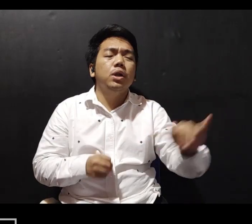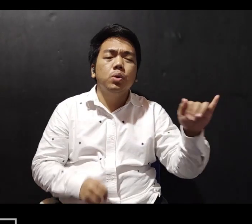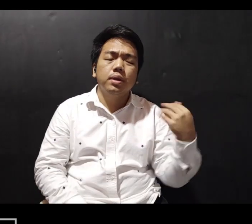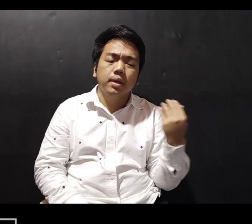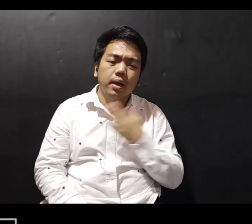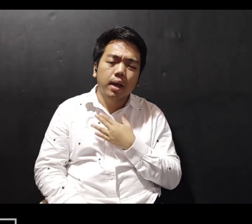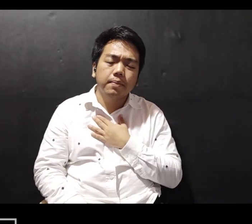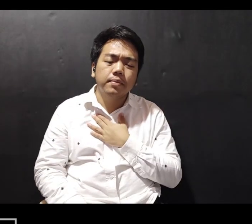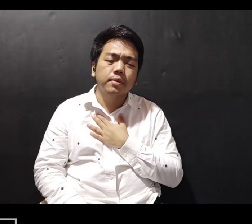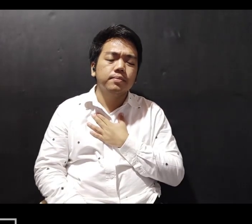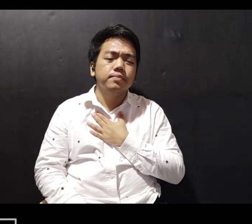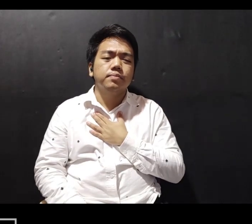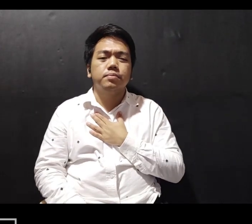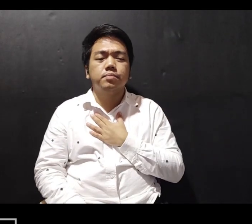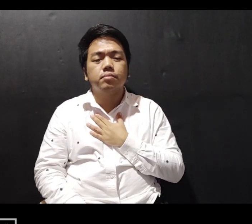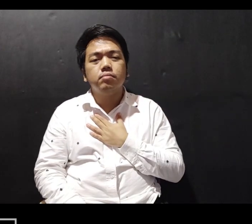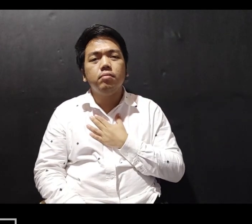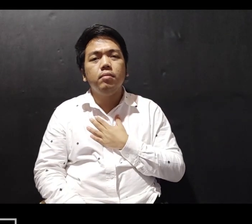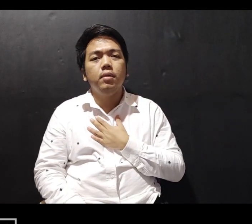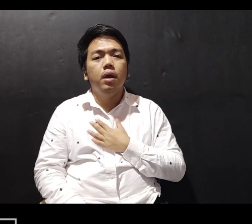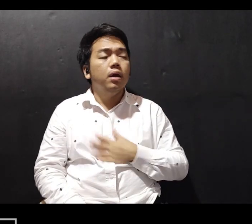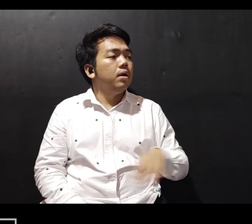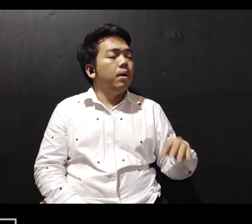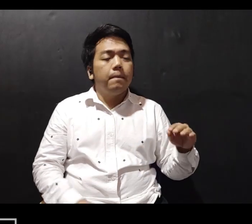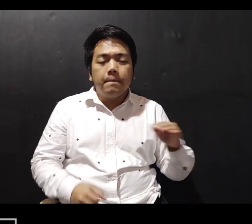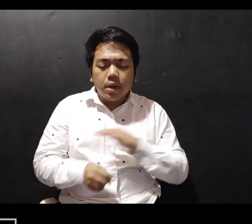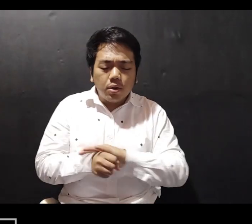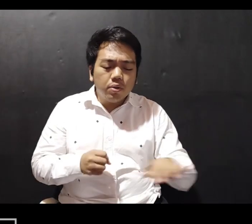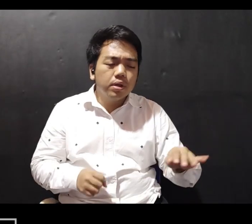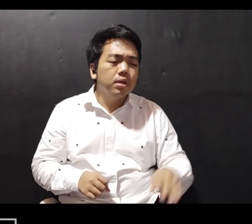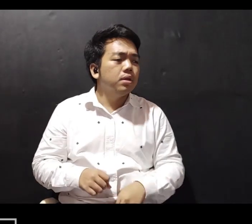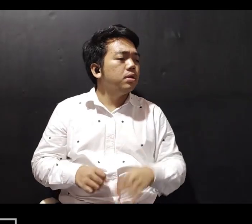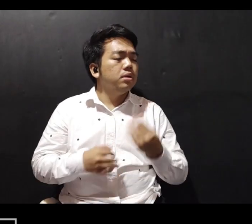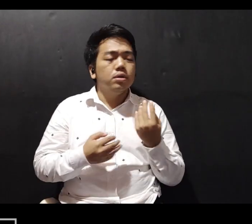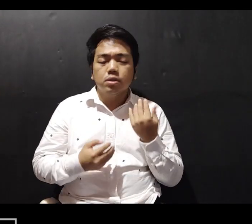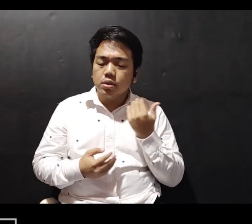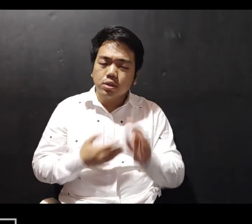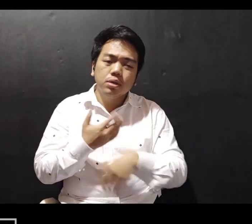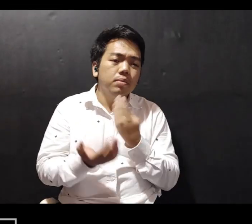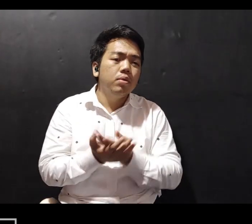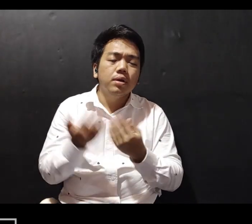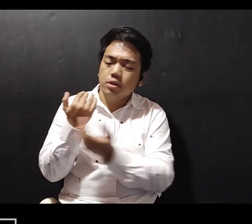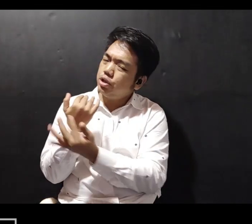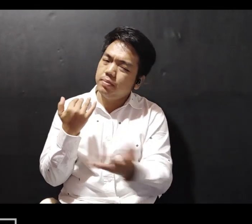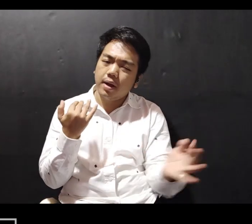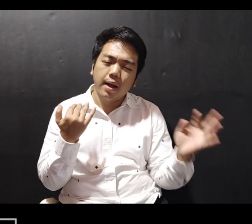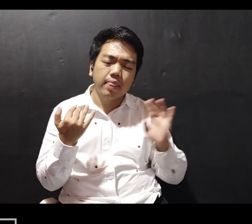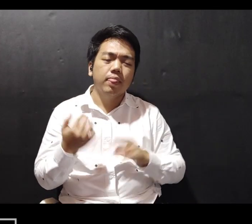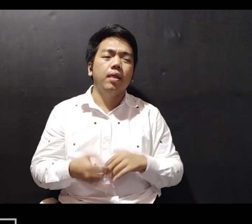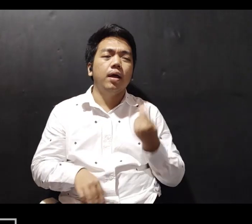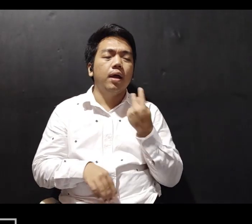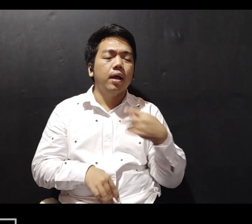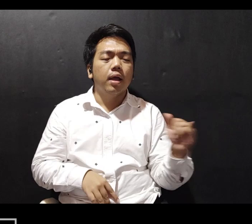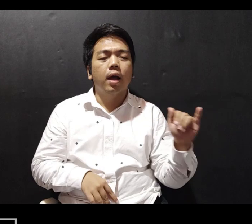setiap orang-orang yang bersama-sama menyembah secara online di setiap rumah dan di setiap ruangan dan di setiap hati.